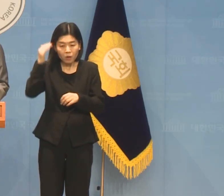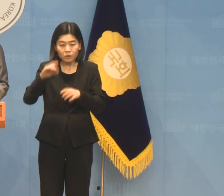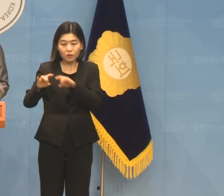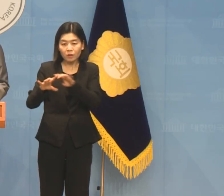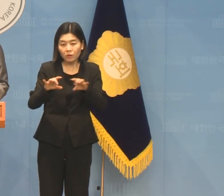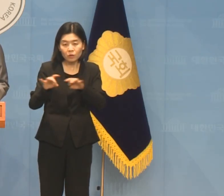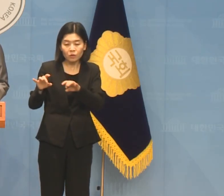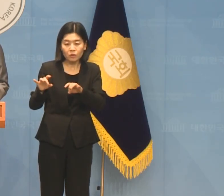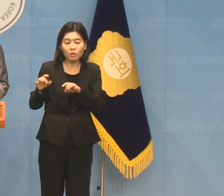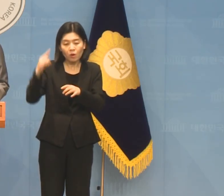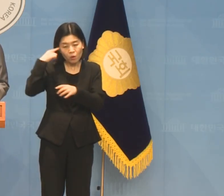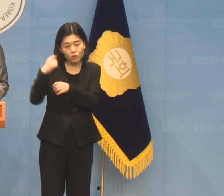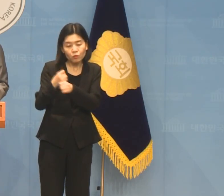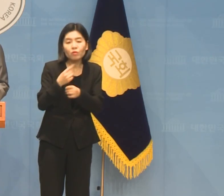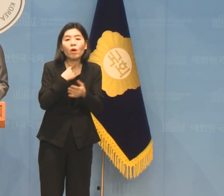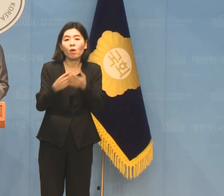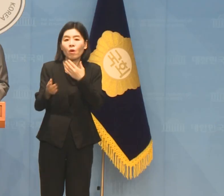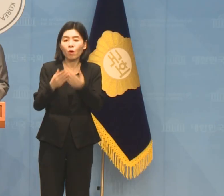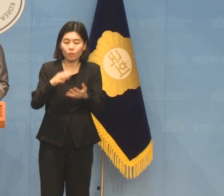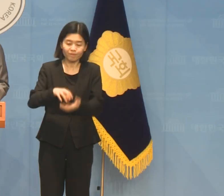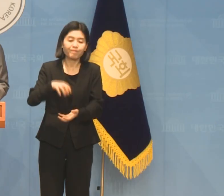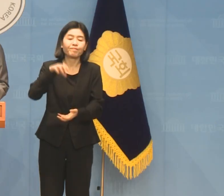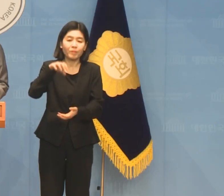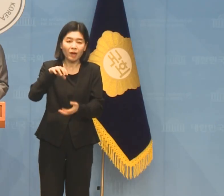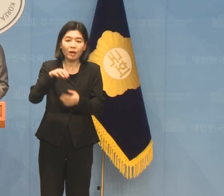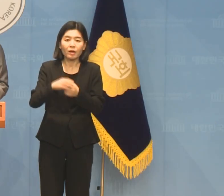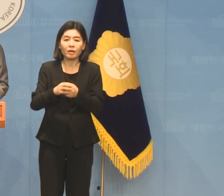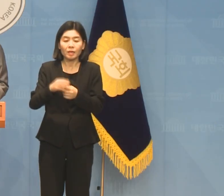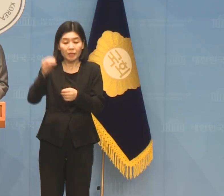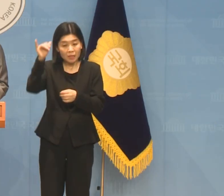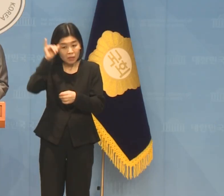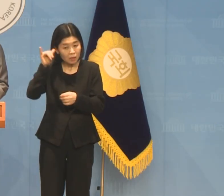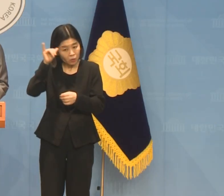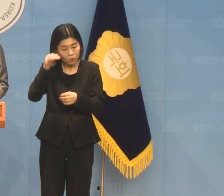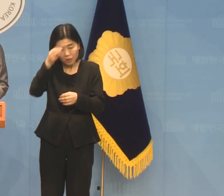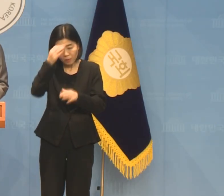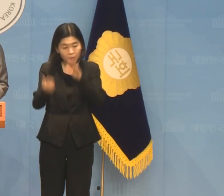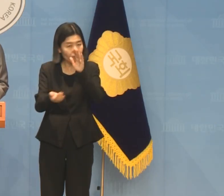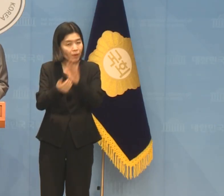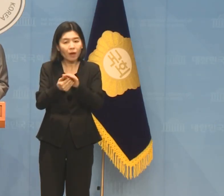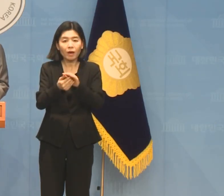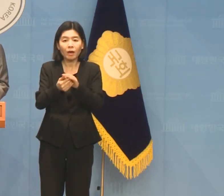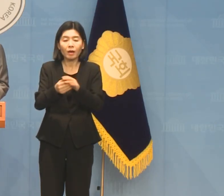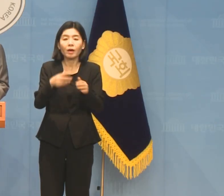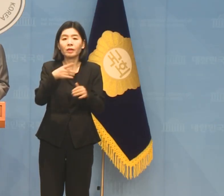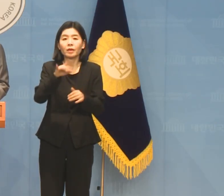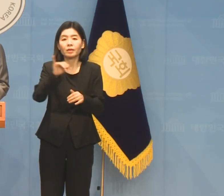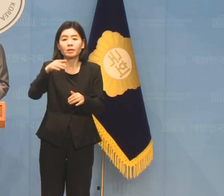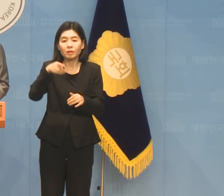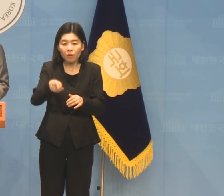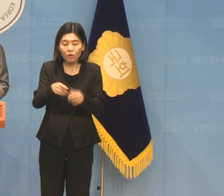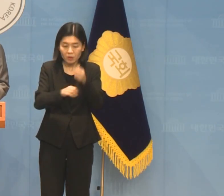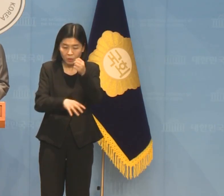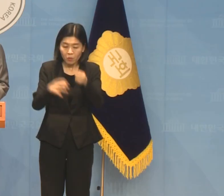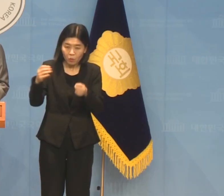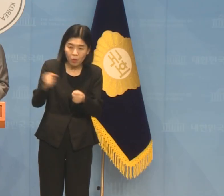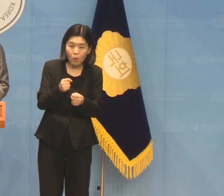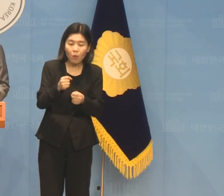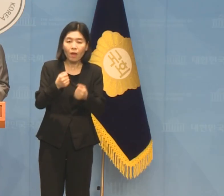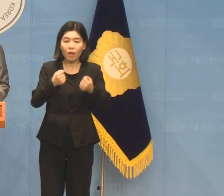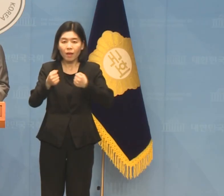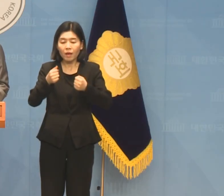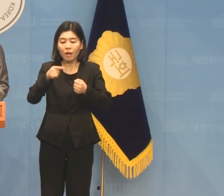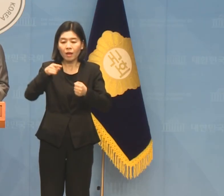한국전자통신연구원에서의 풍부한 연구 경험을 바탕으로 첨단 인공지능과 데이터 기반 헬스케어 혁신을